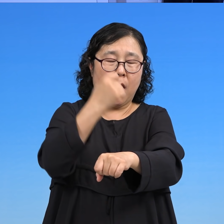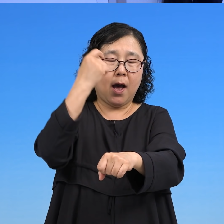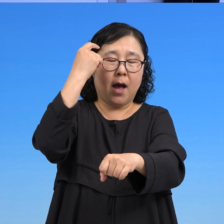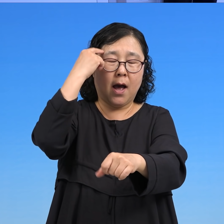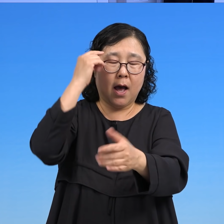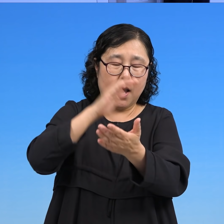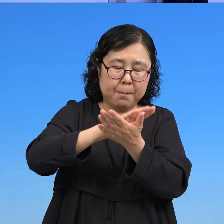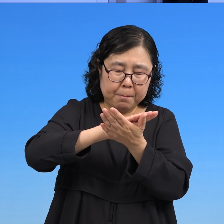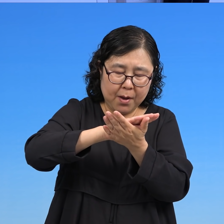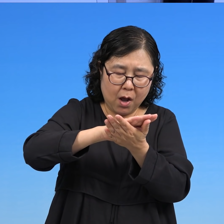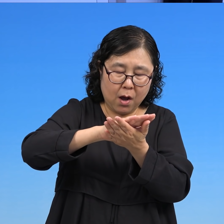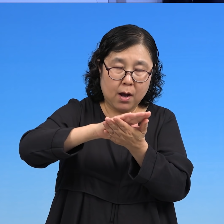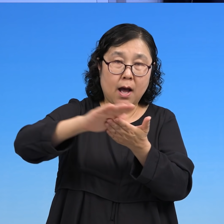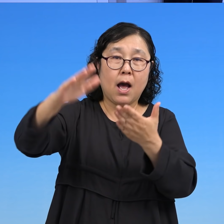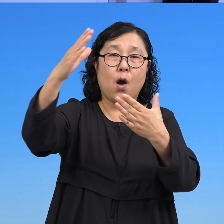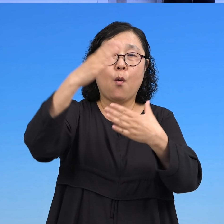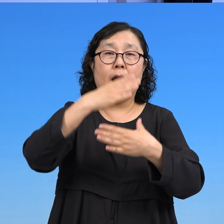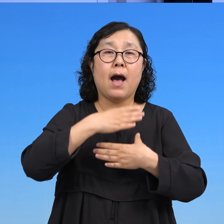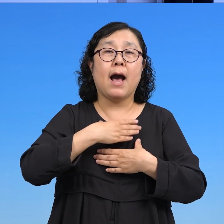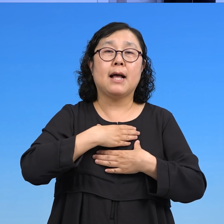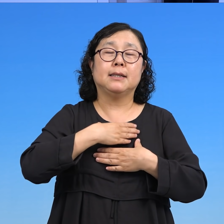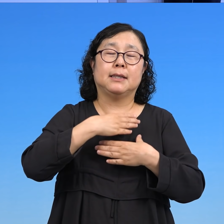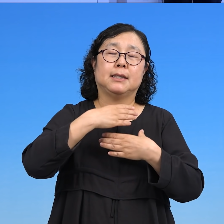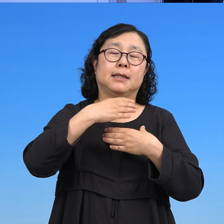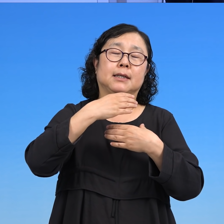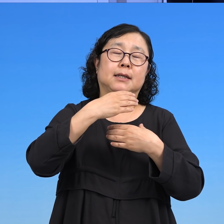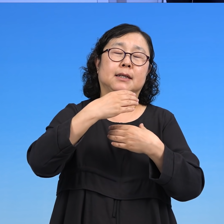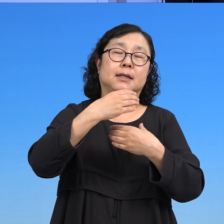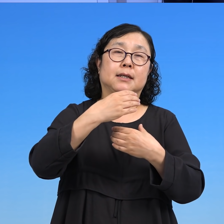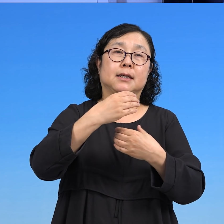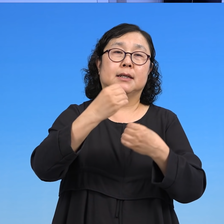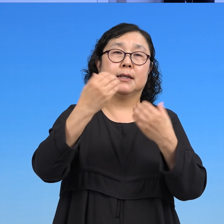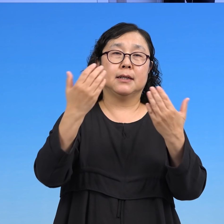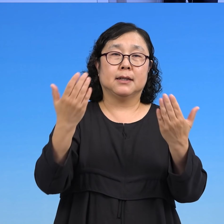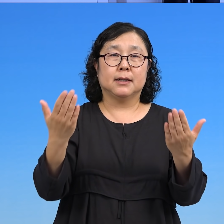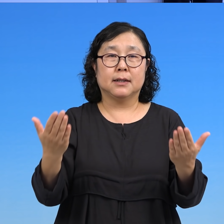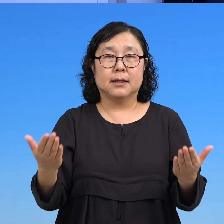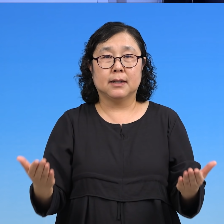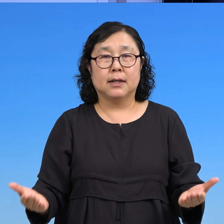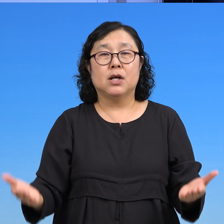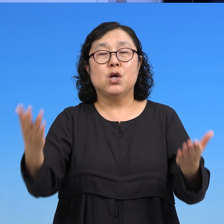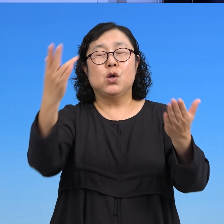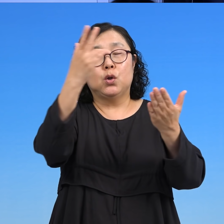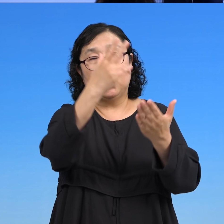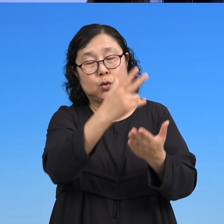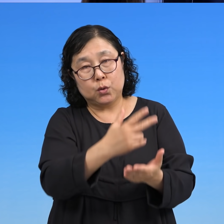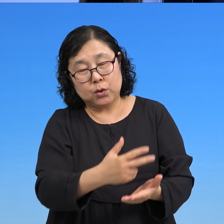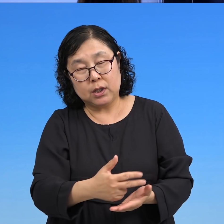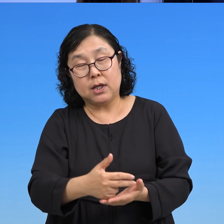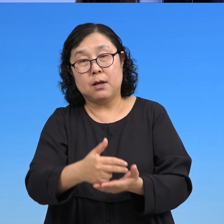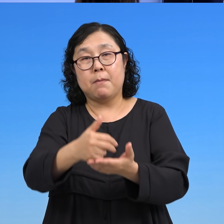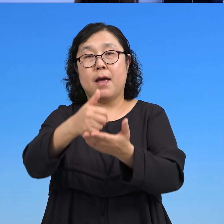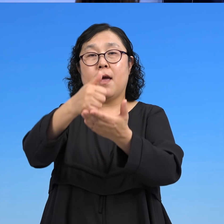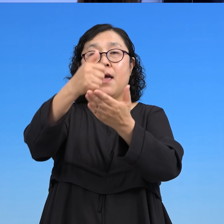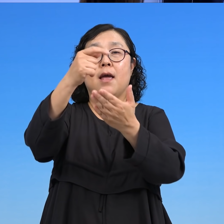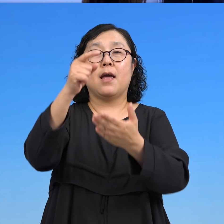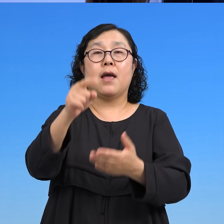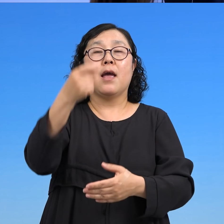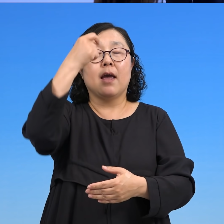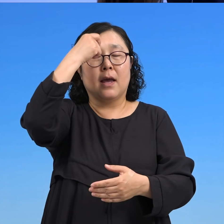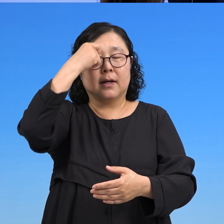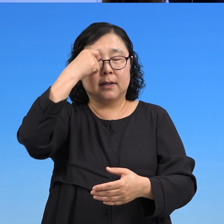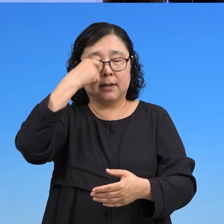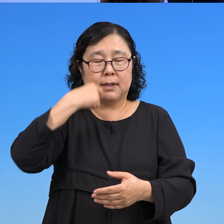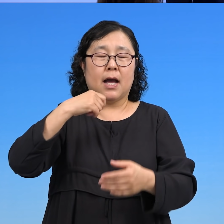수고와 평화와 안식을 우리 다 자리에서 일어나셔서 주님의 그 자비로운 손길